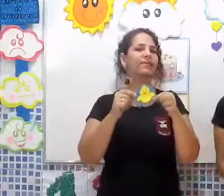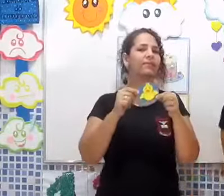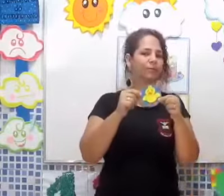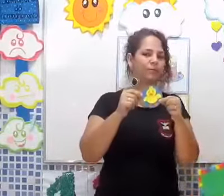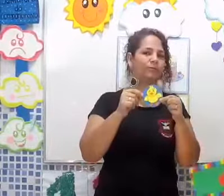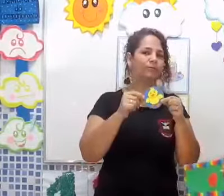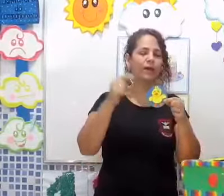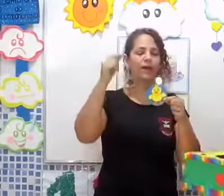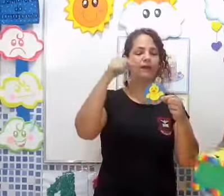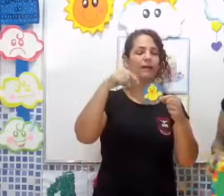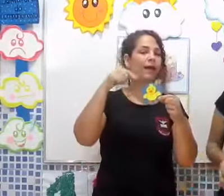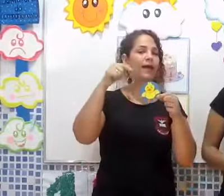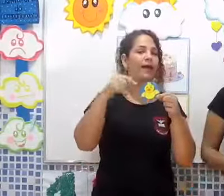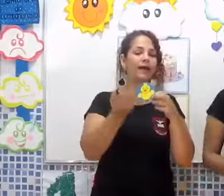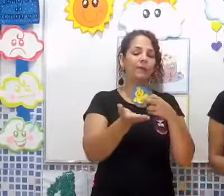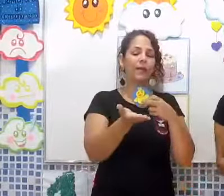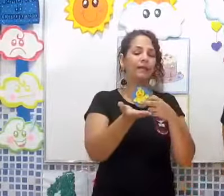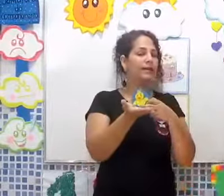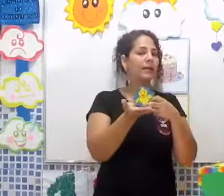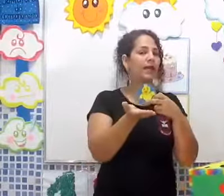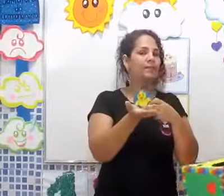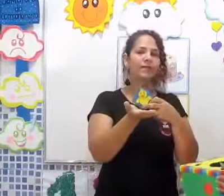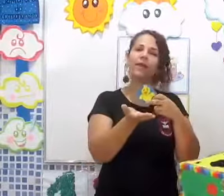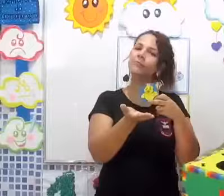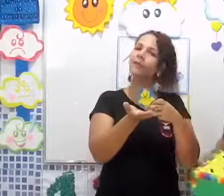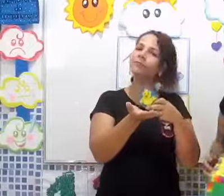amarelinho, cadê aqui na minha mão?